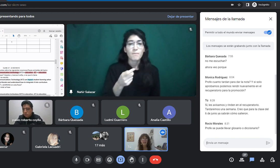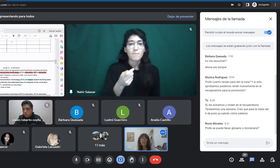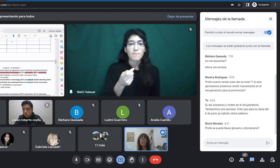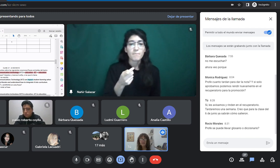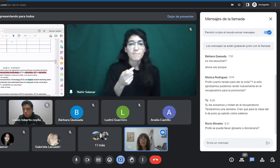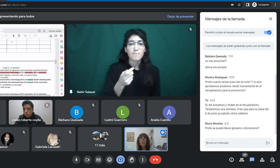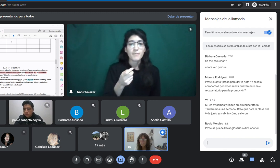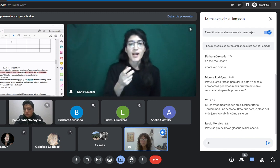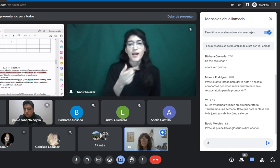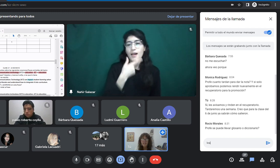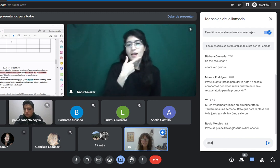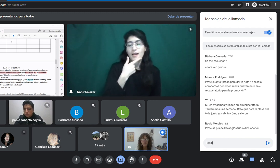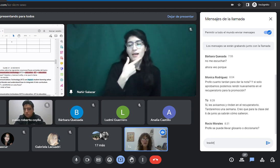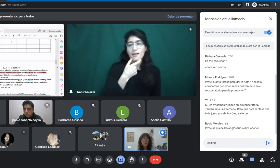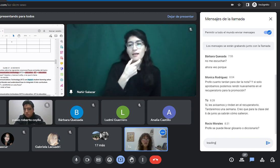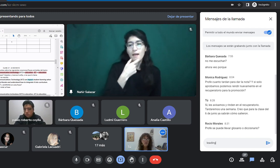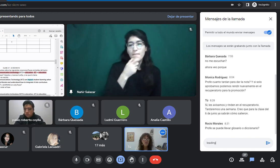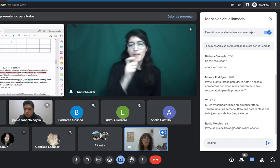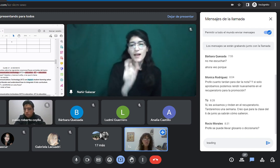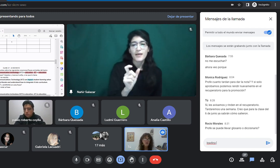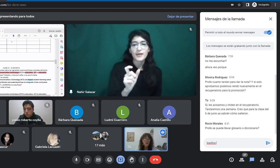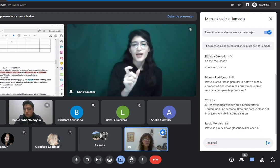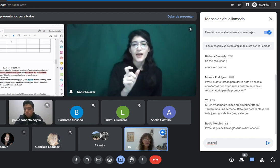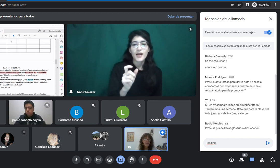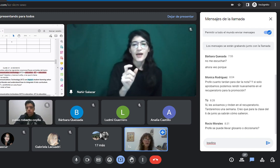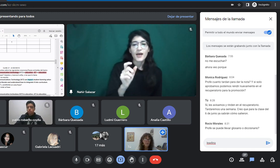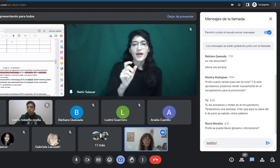la veíamos muy seguido, como